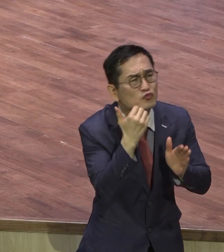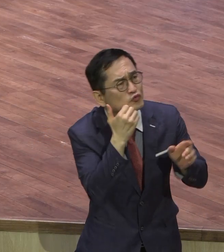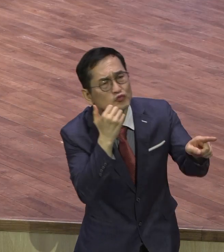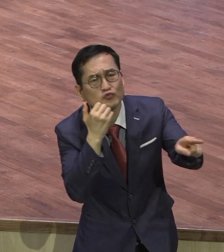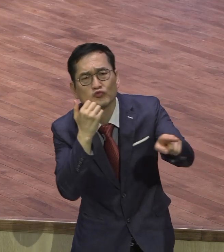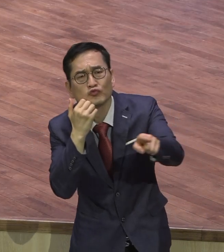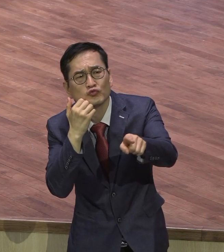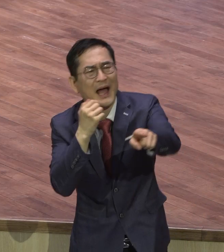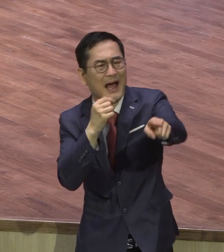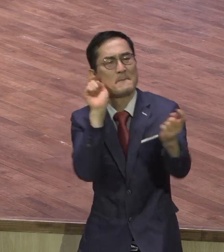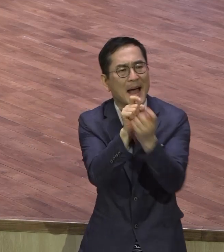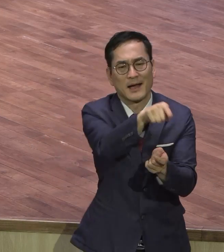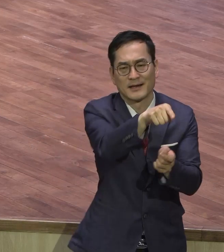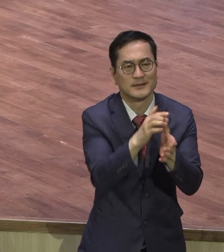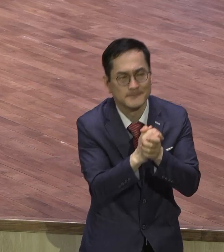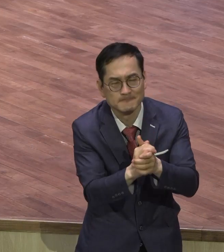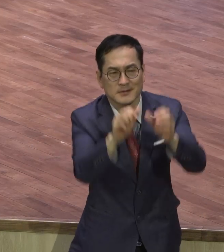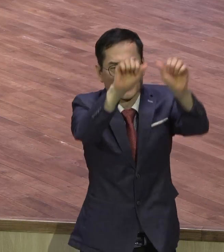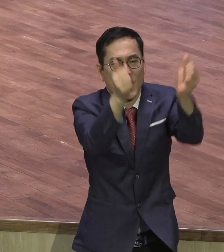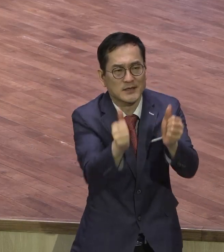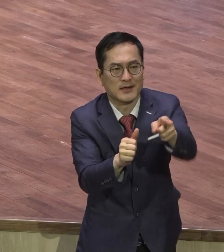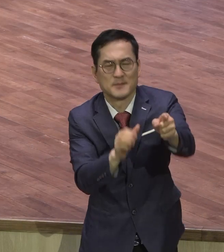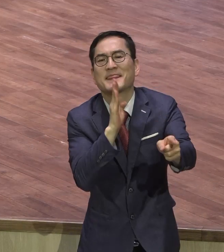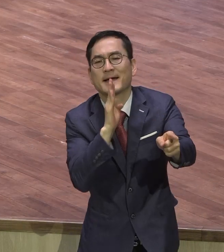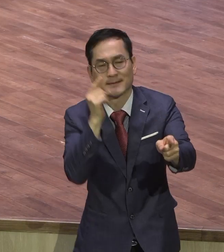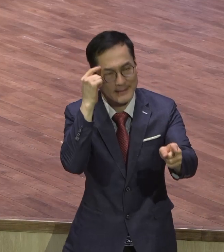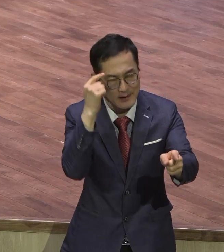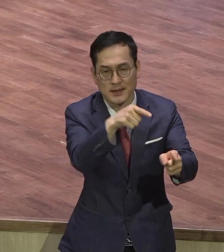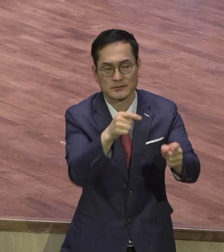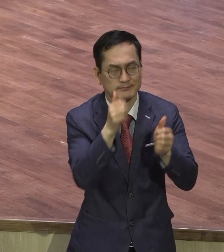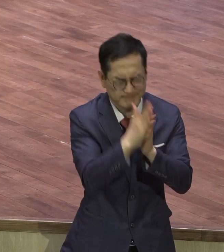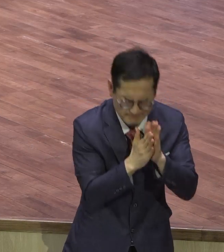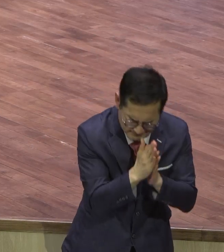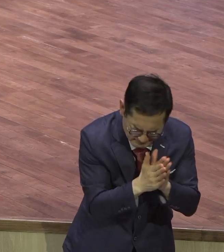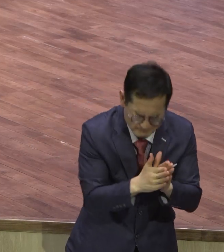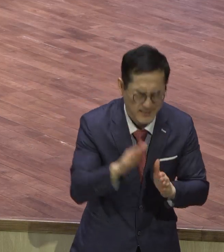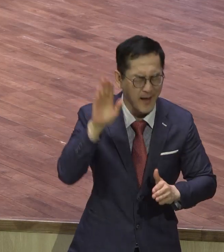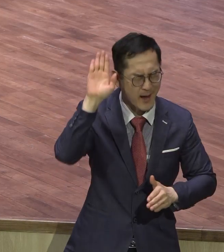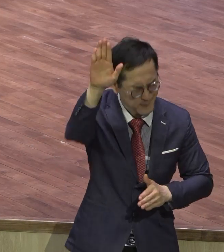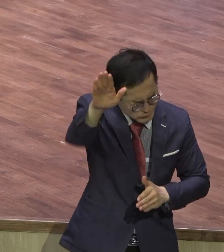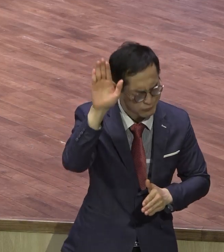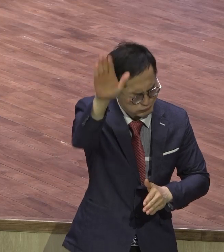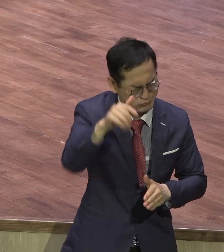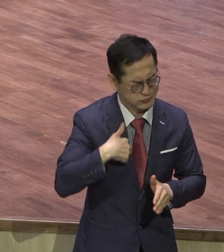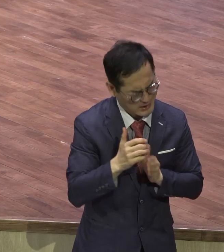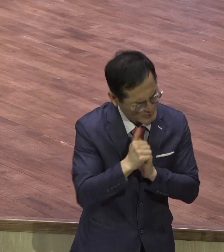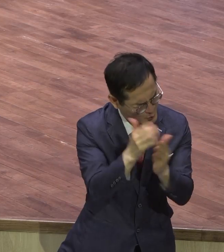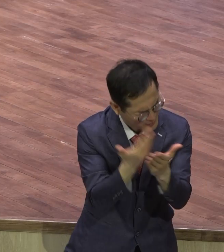놓고 부처를 만들어 놓고 그 앞에 잘 되겠다라고 비는 거예요. 두 손 모아가지고